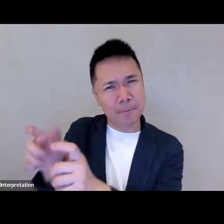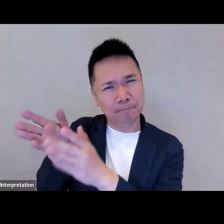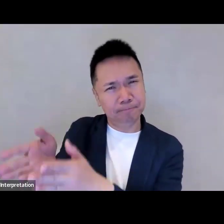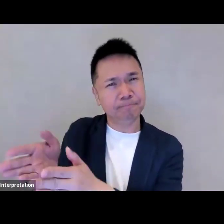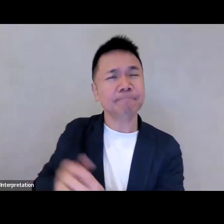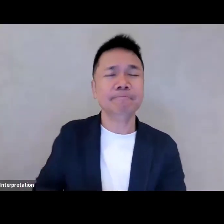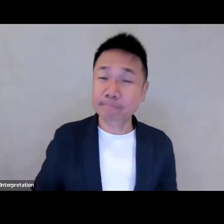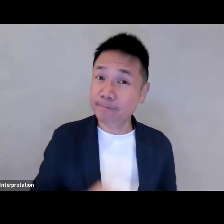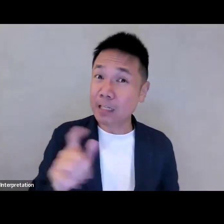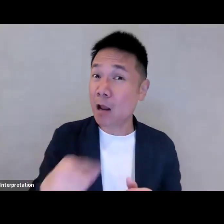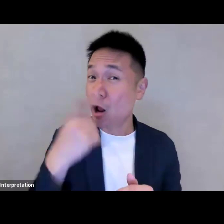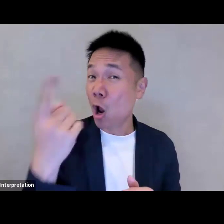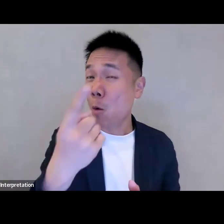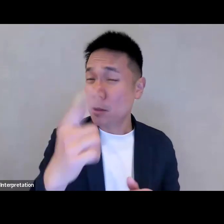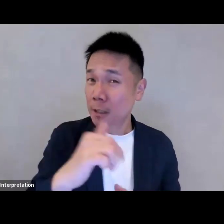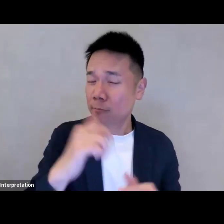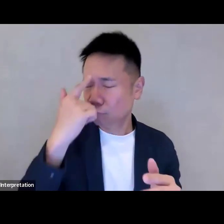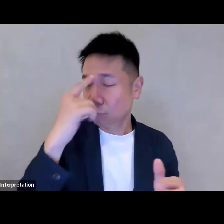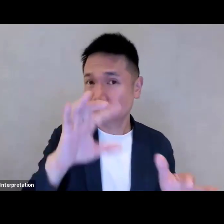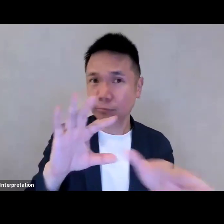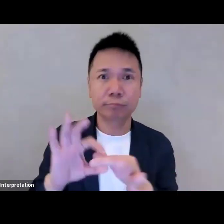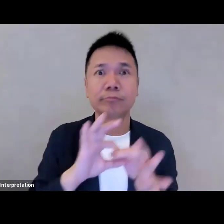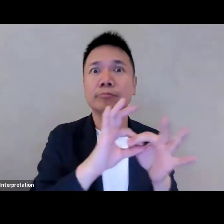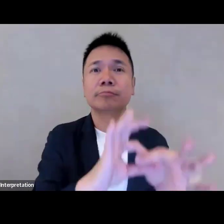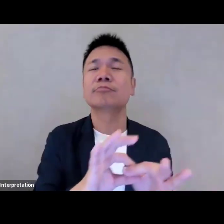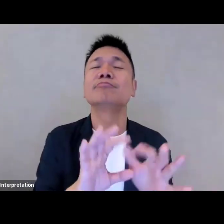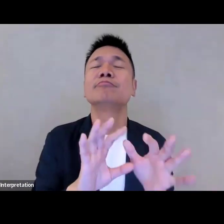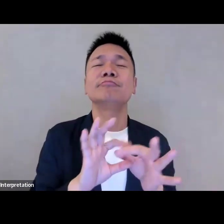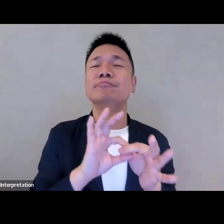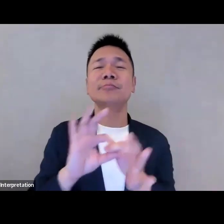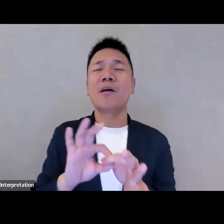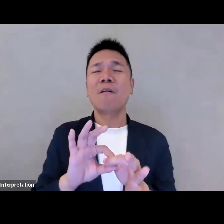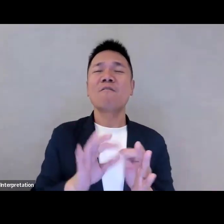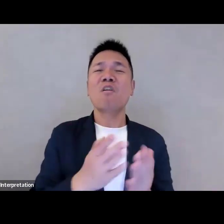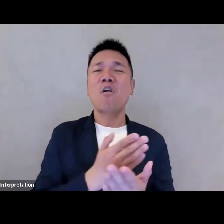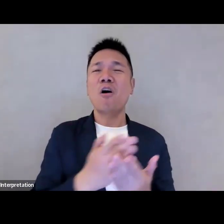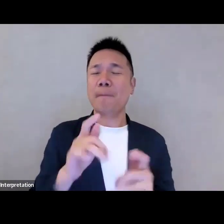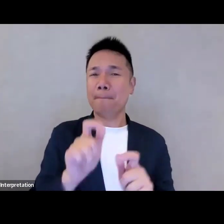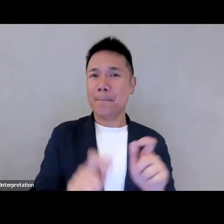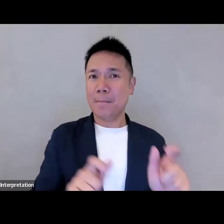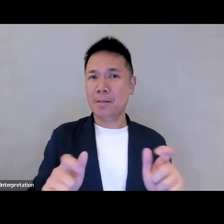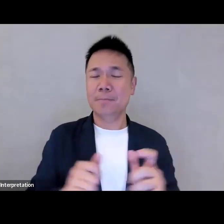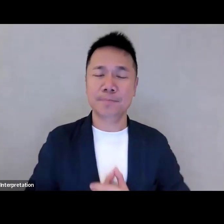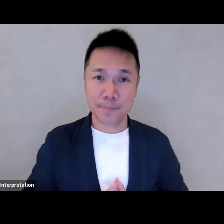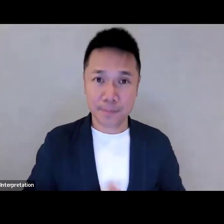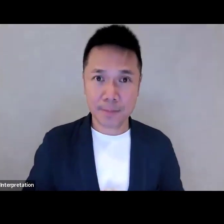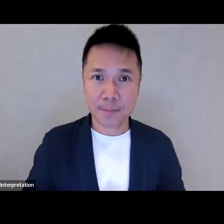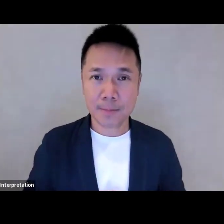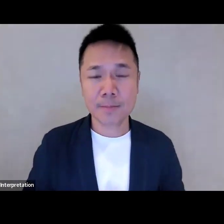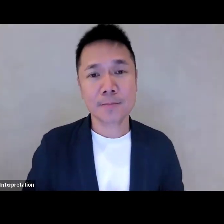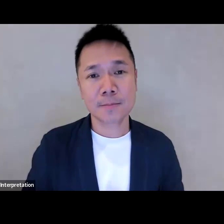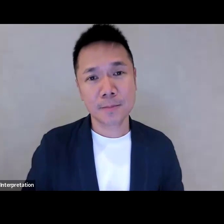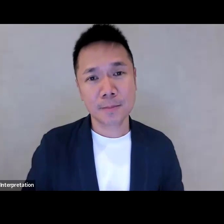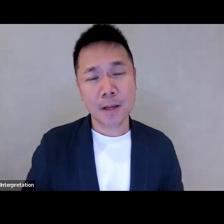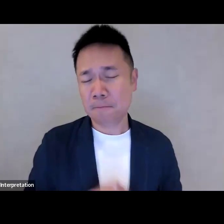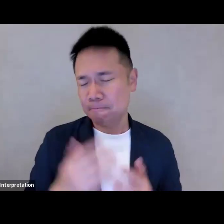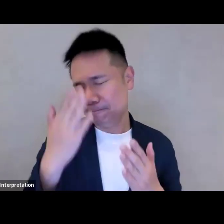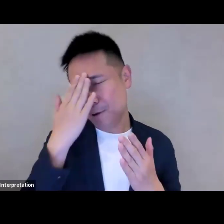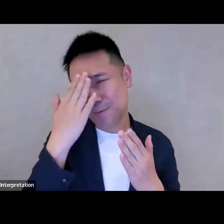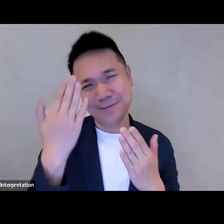而且他相信我们能够一直往前推进我们的社群。而且能